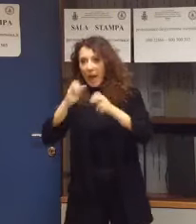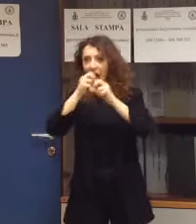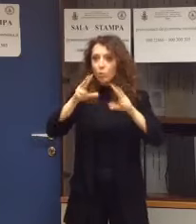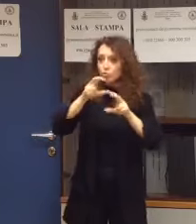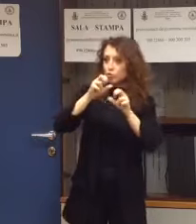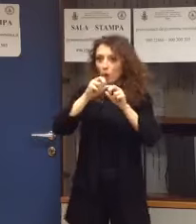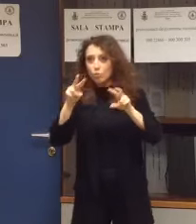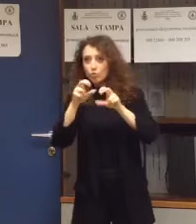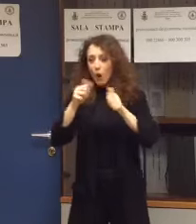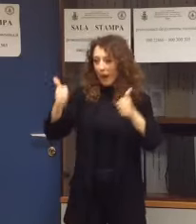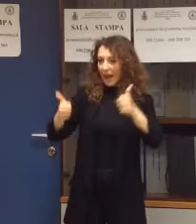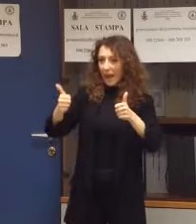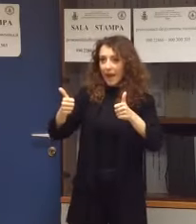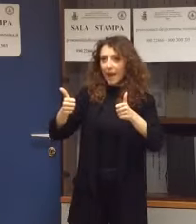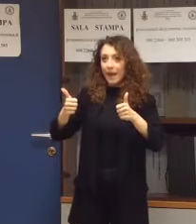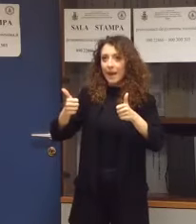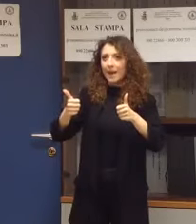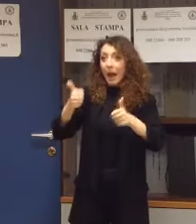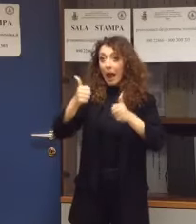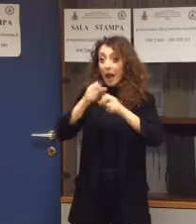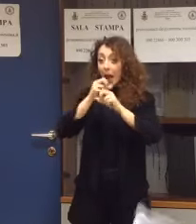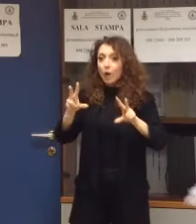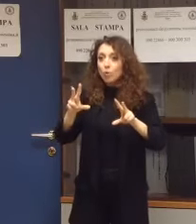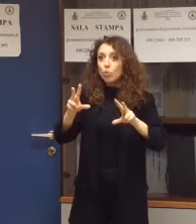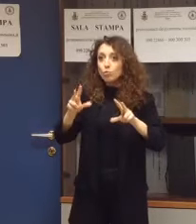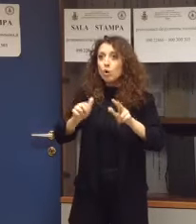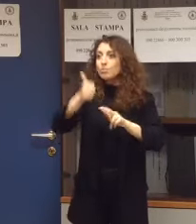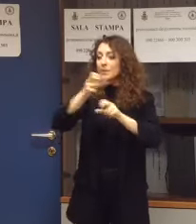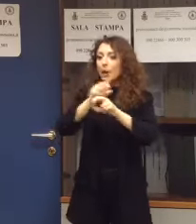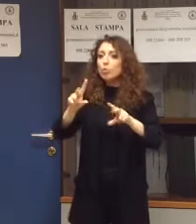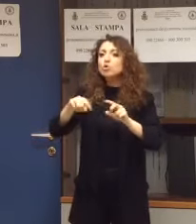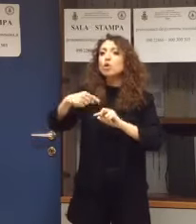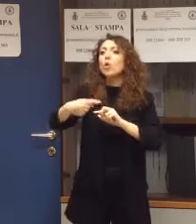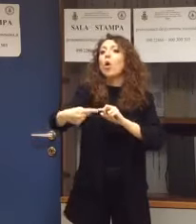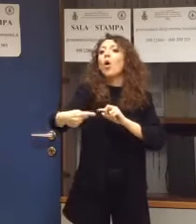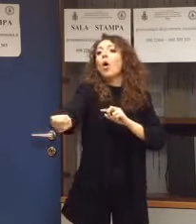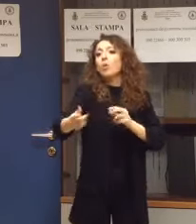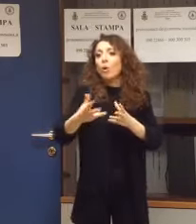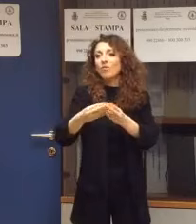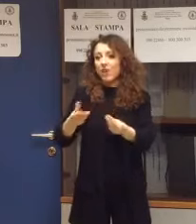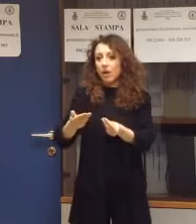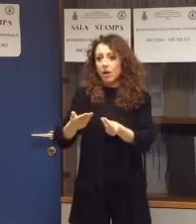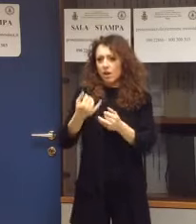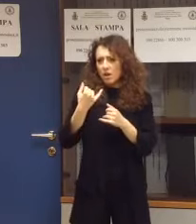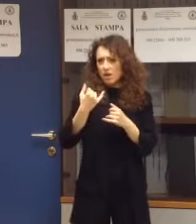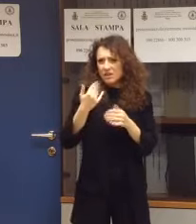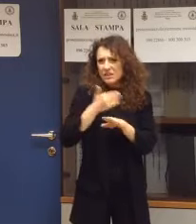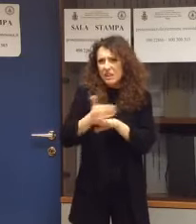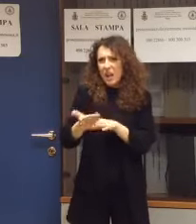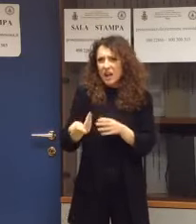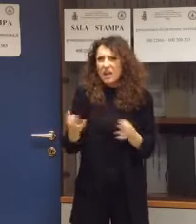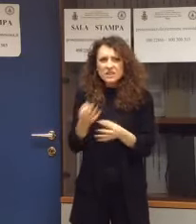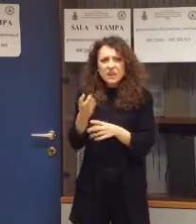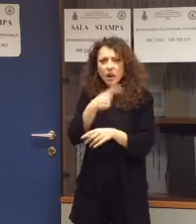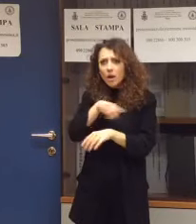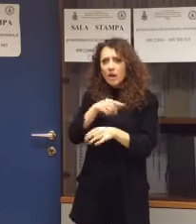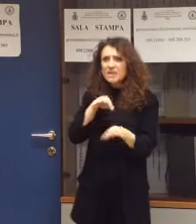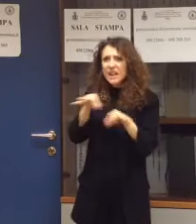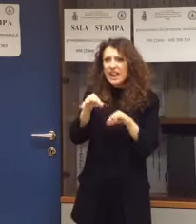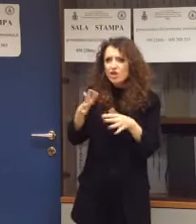prima e le fa dopo? Se noi non avevamo una nostra strategia, a quest'ora,